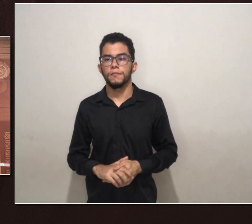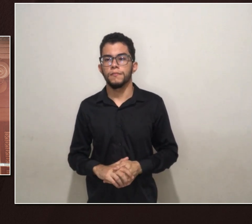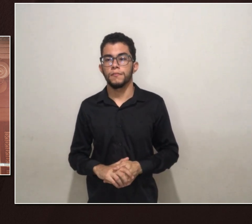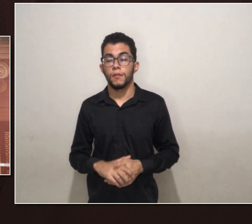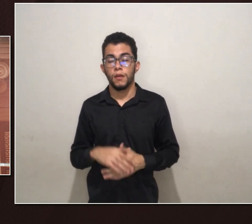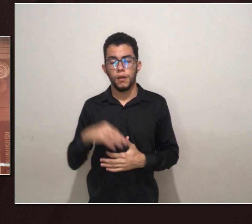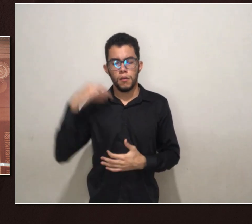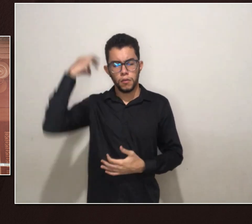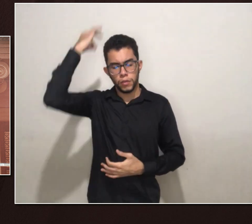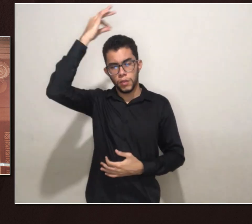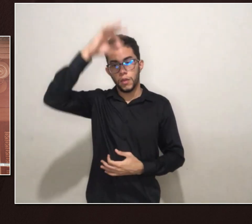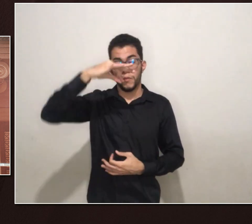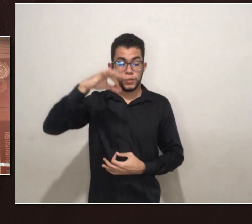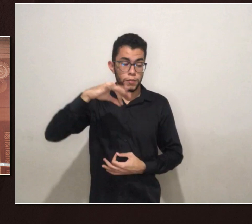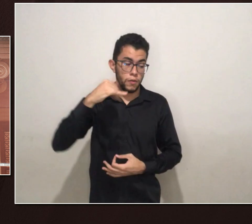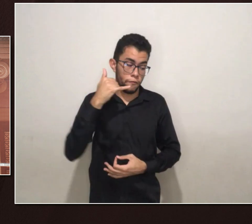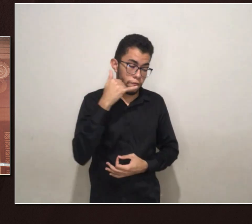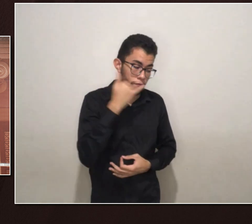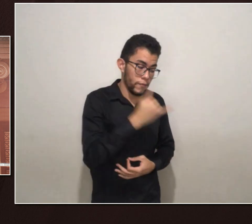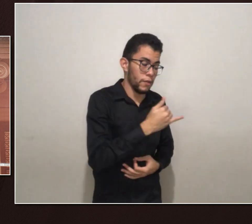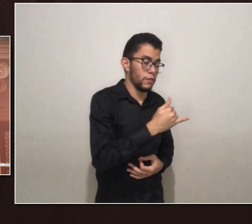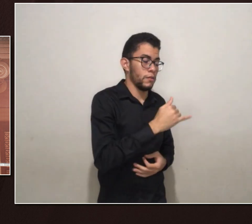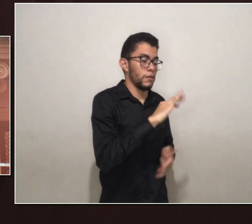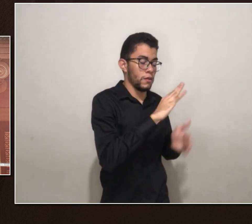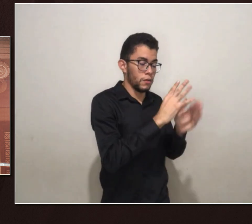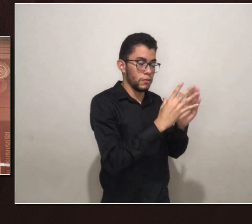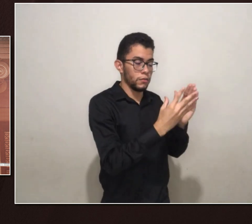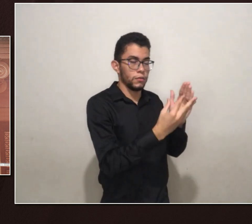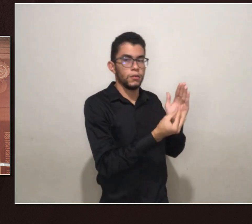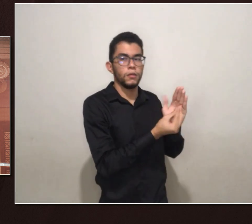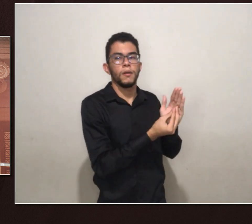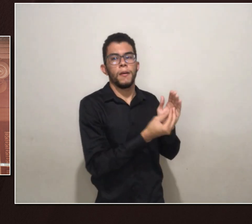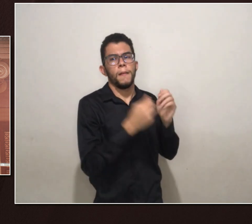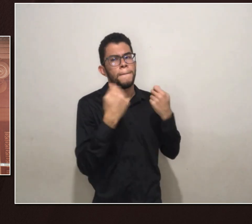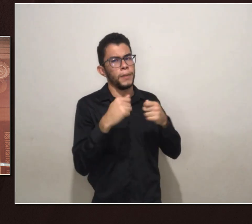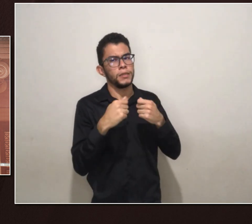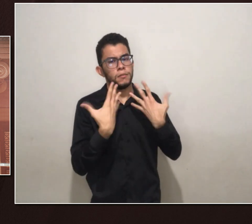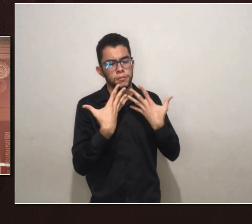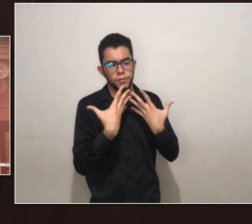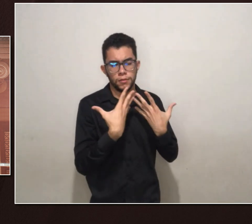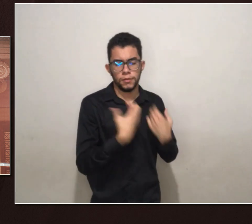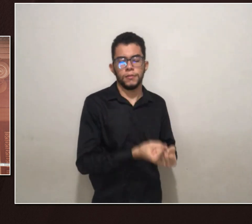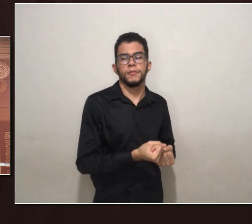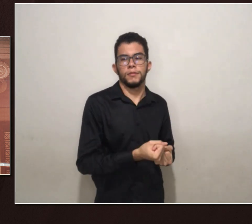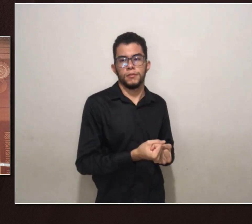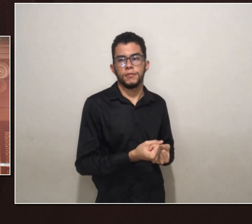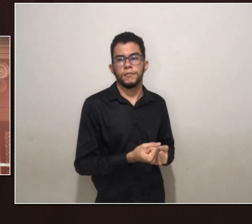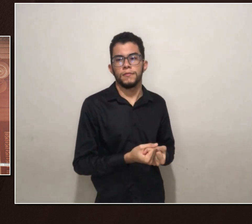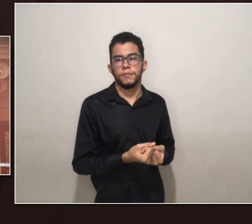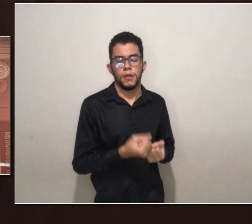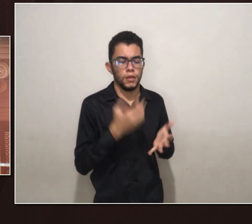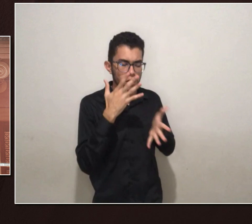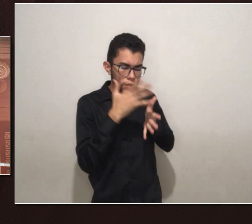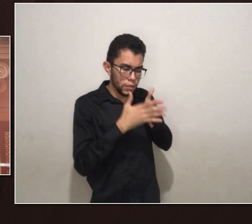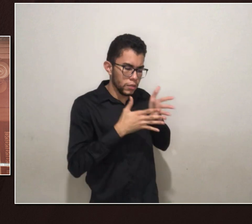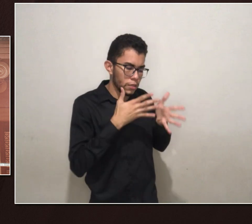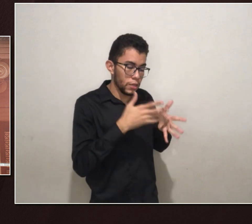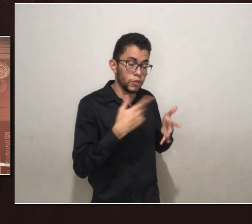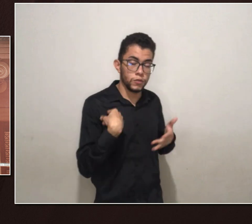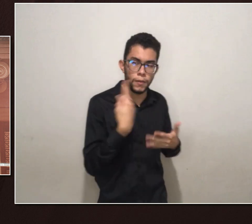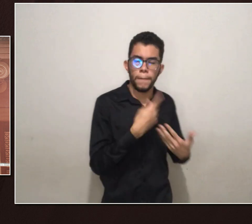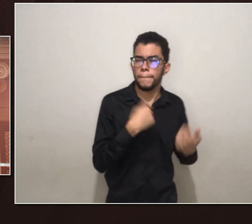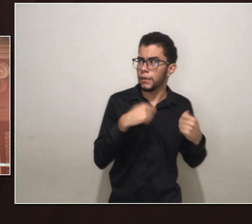às igrejas, é crucial que nós tenhamos ouvidos abertos para ouvir. E hoje estamos na era